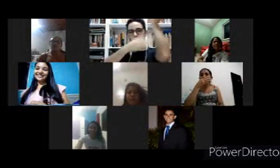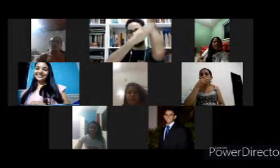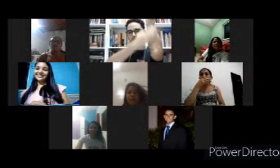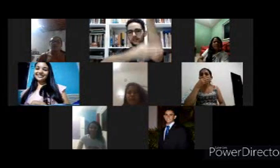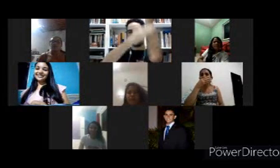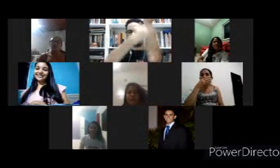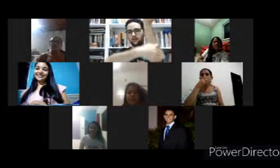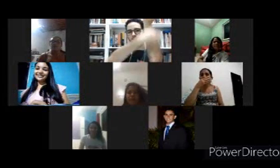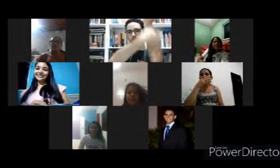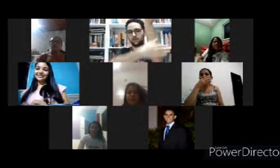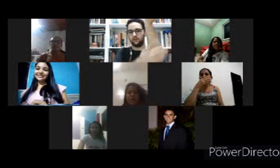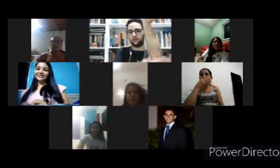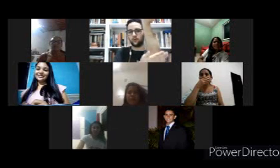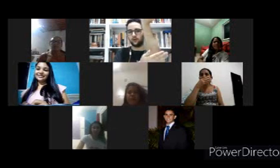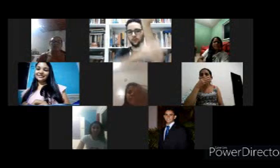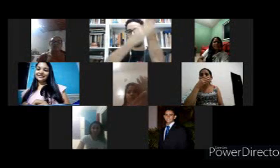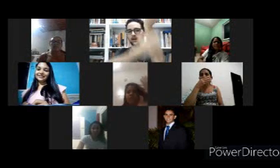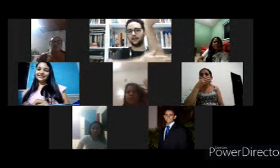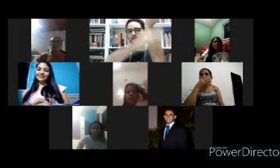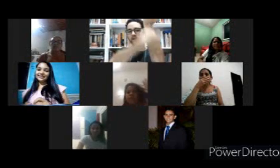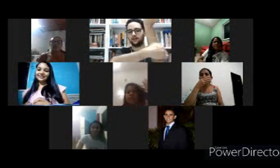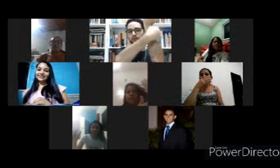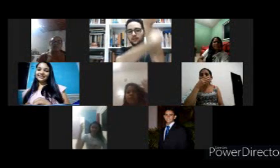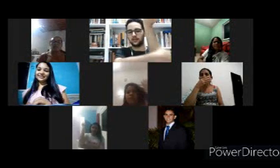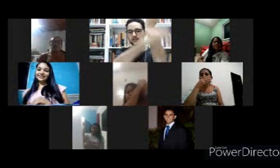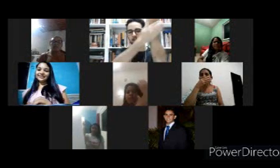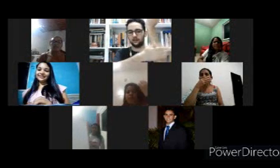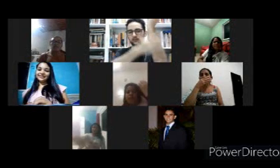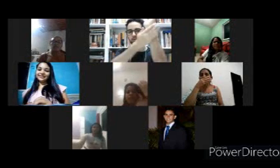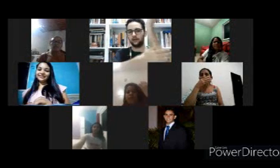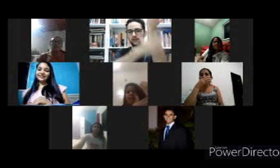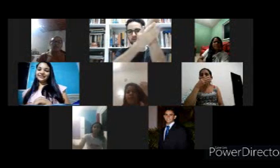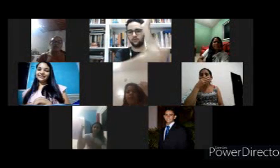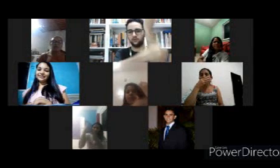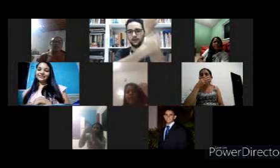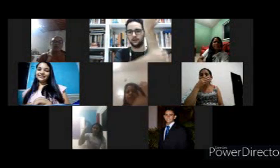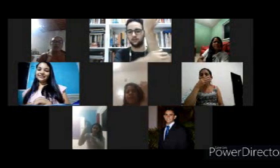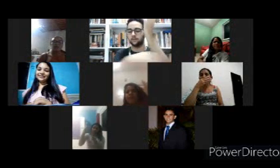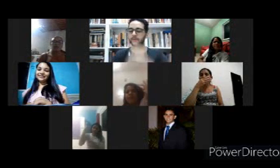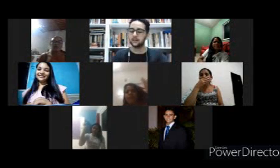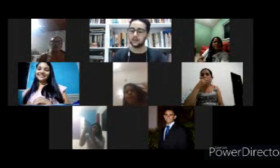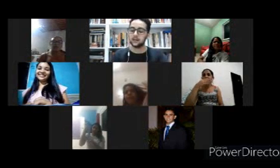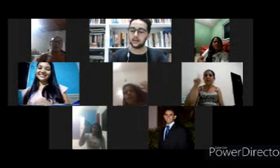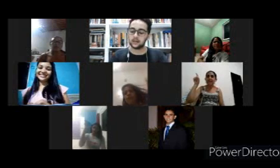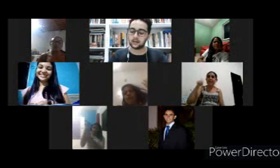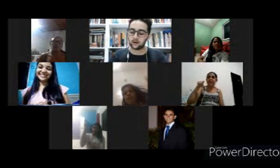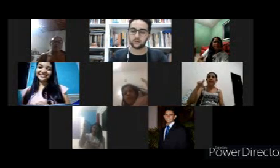tu faz assim, ó. Tu ficou com a tua mão parada, tu faz tipo descascando e faz o movimento. E na hora de tu